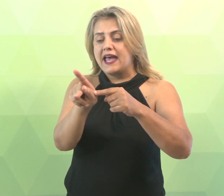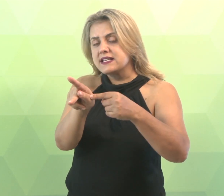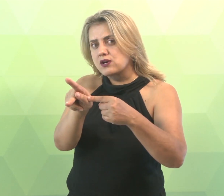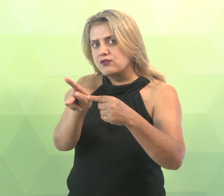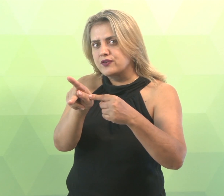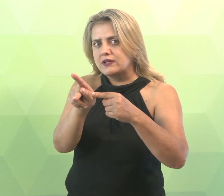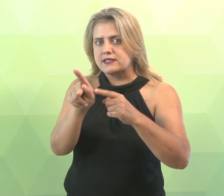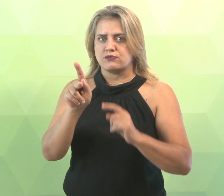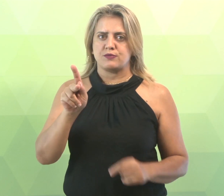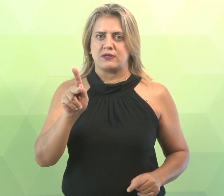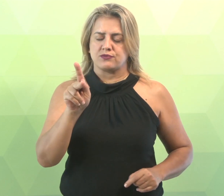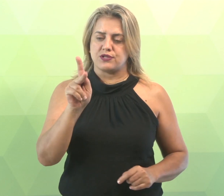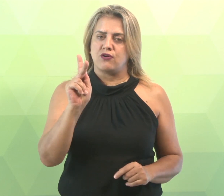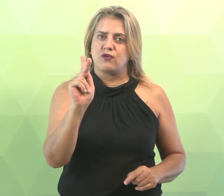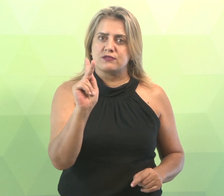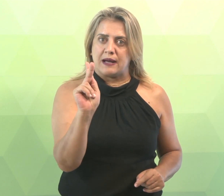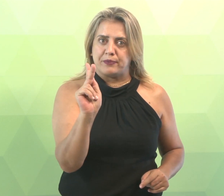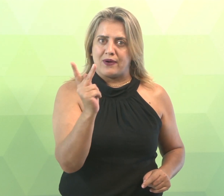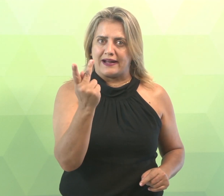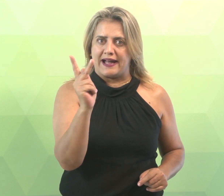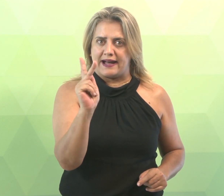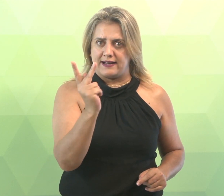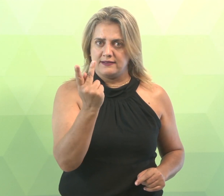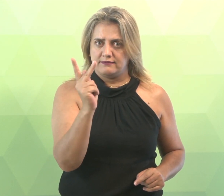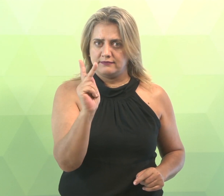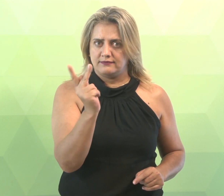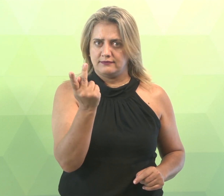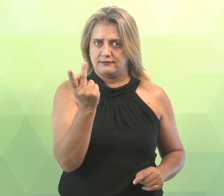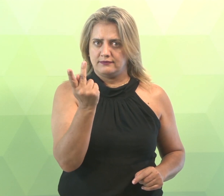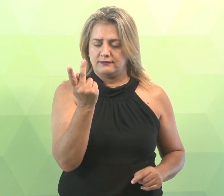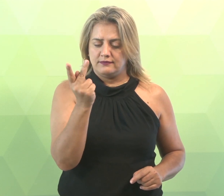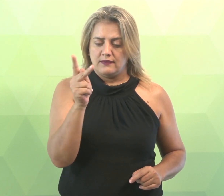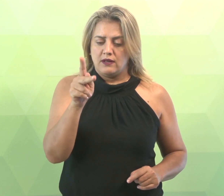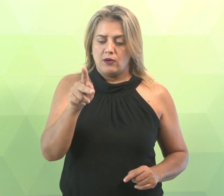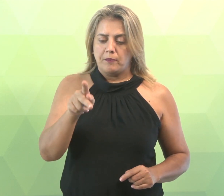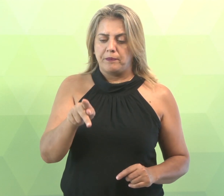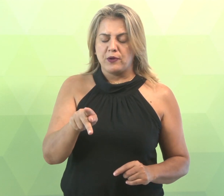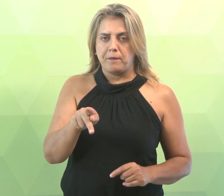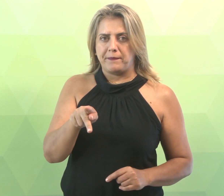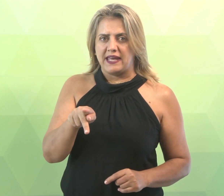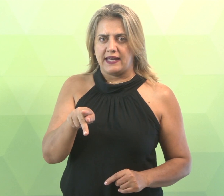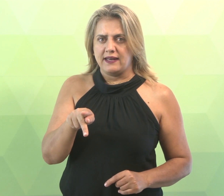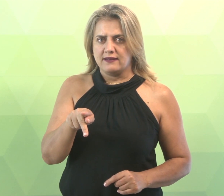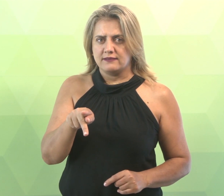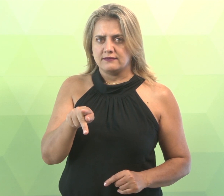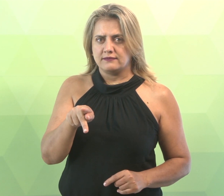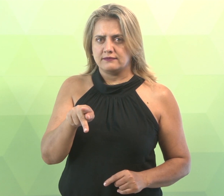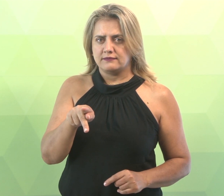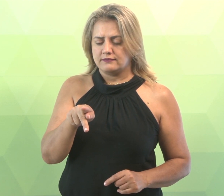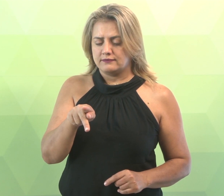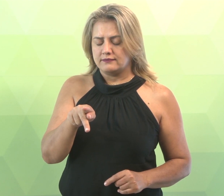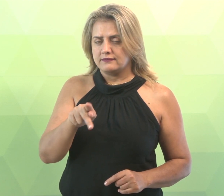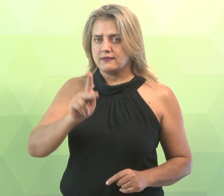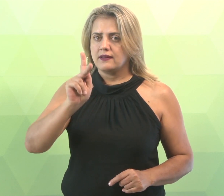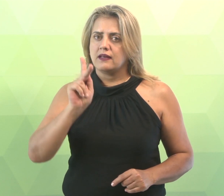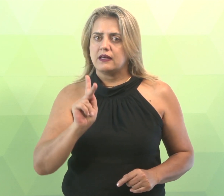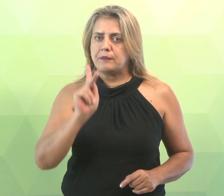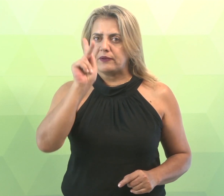essa configuração de mãos eu vou usar para o H, para o P e para o